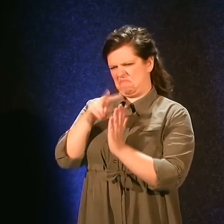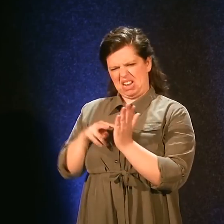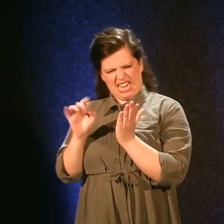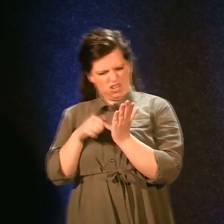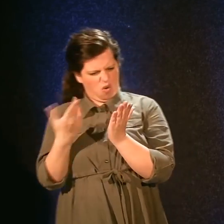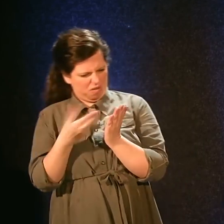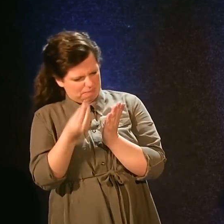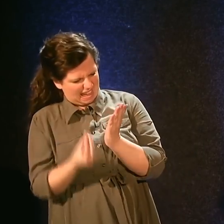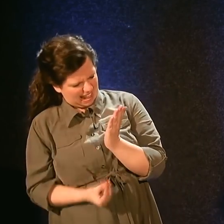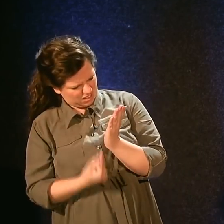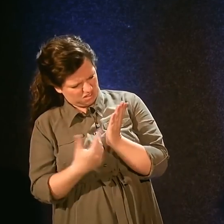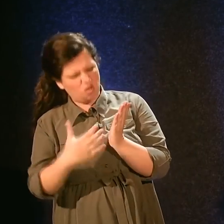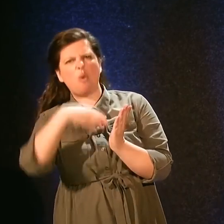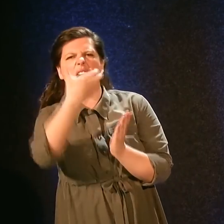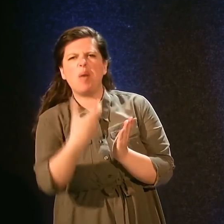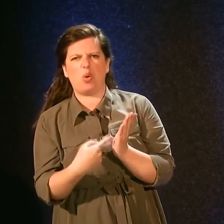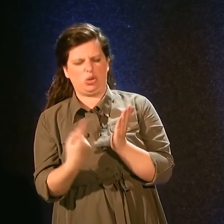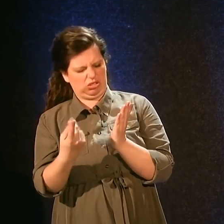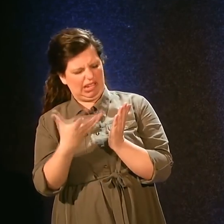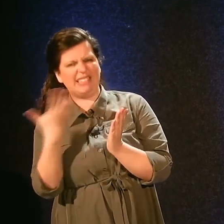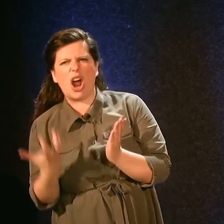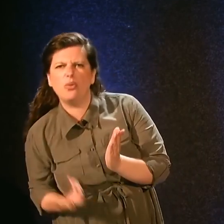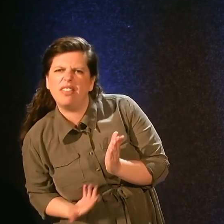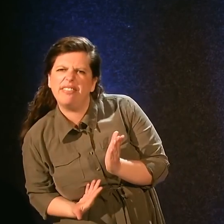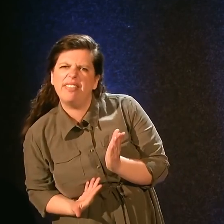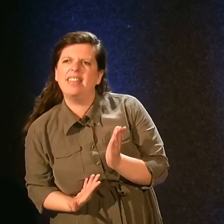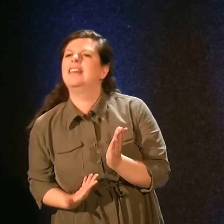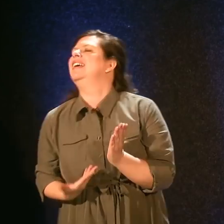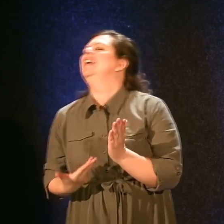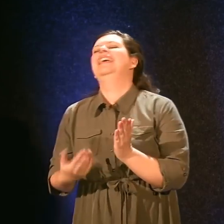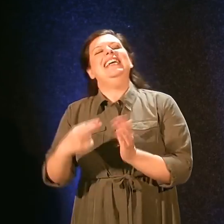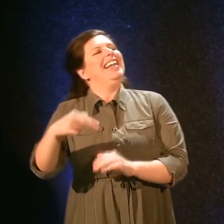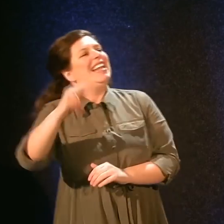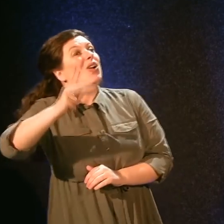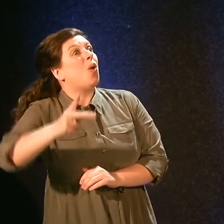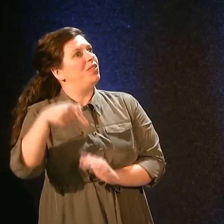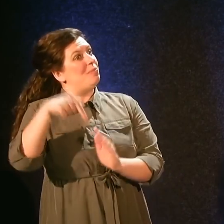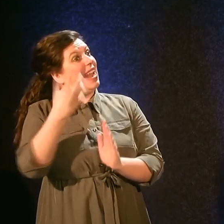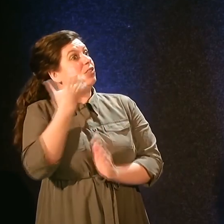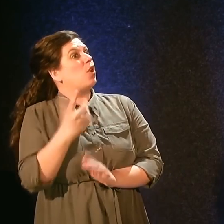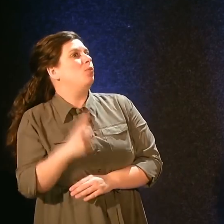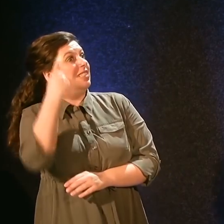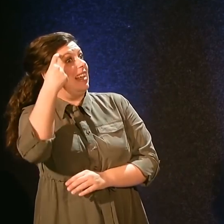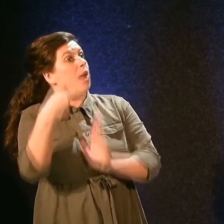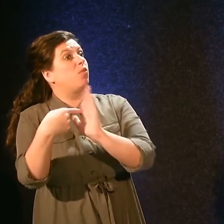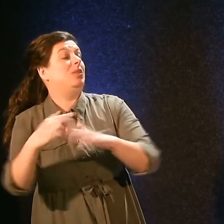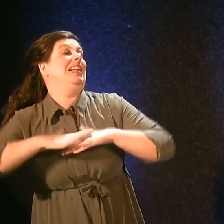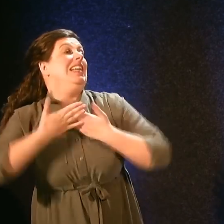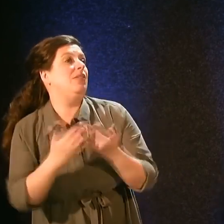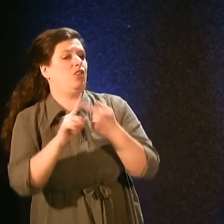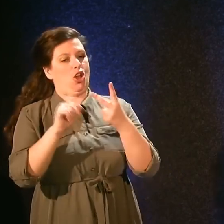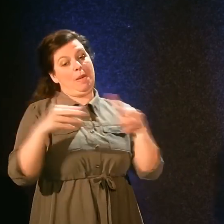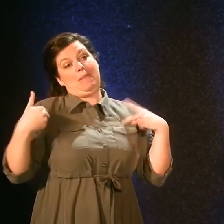over bananen of appels en druiven. Nee, dat klopt. Kijk, bij dit soort vrucht moet je denken aan liefde, of